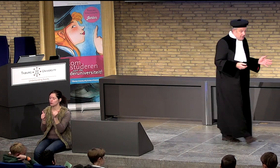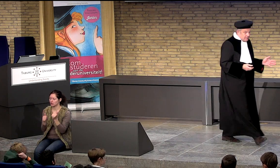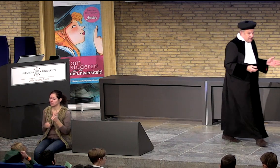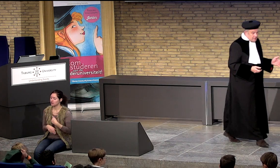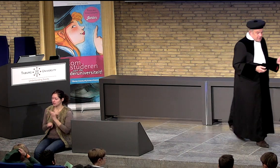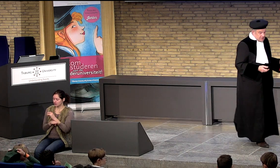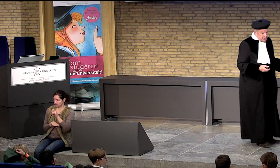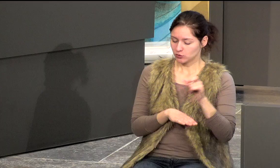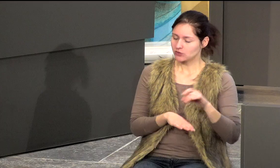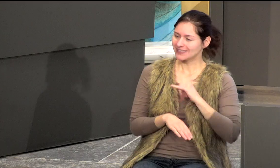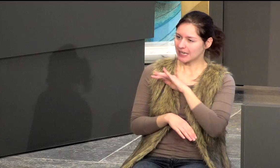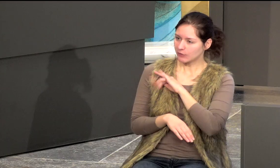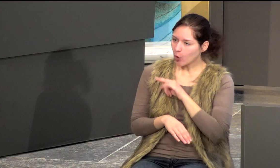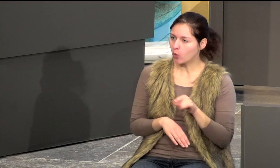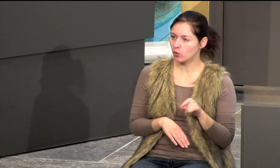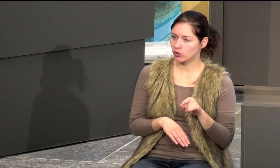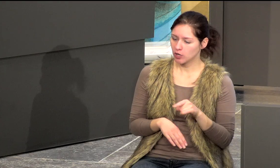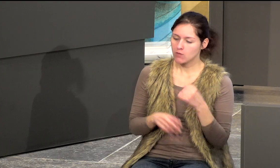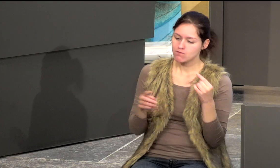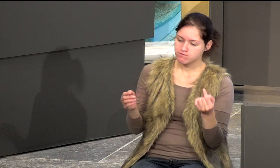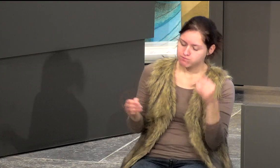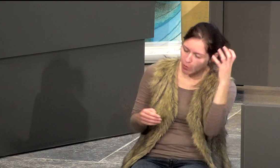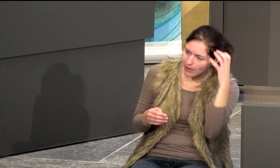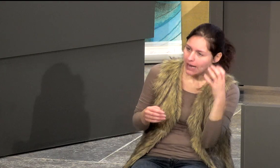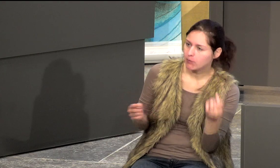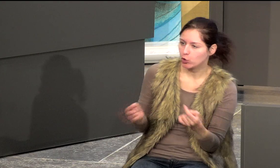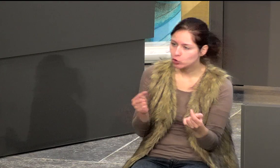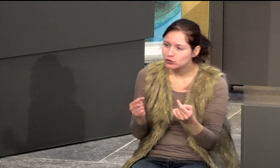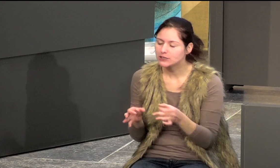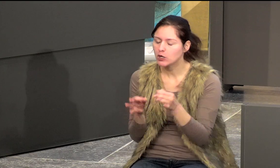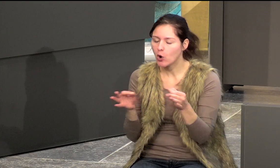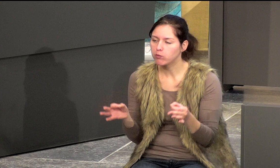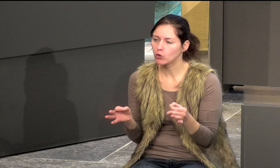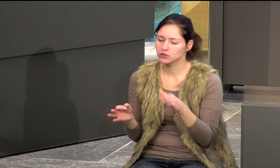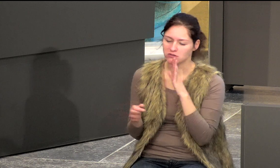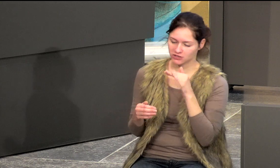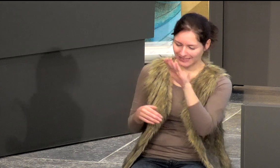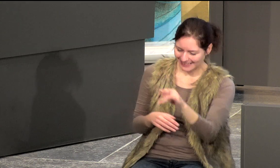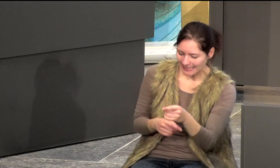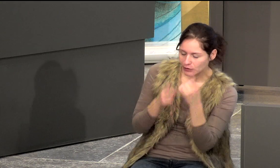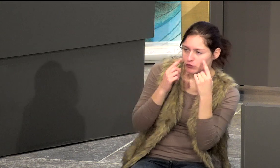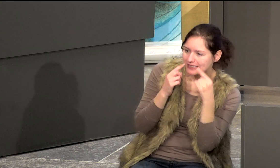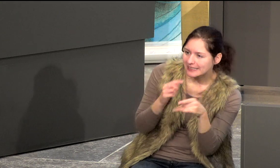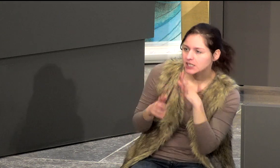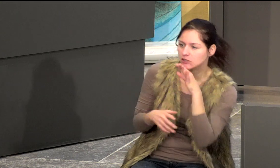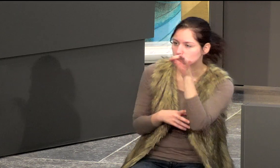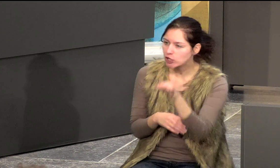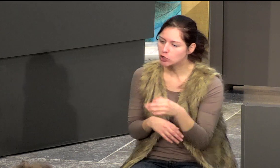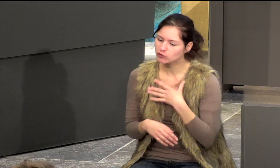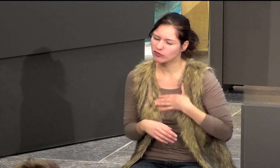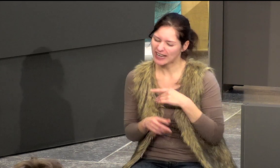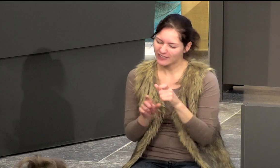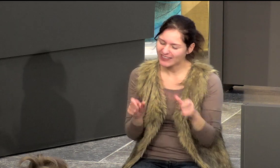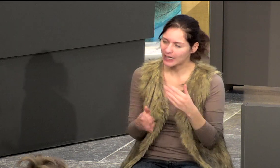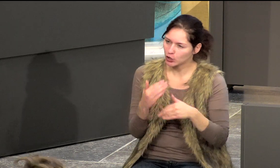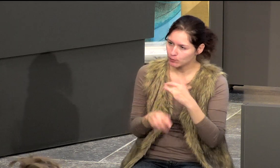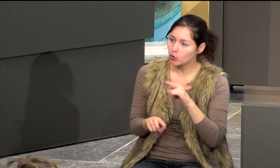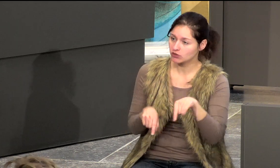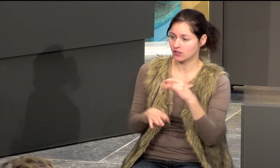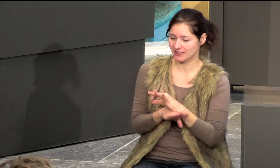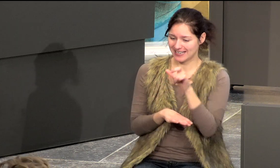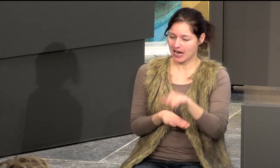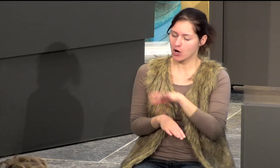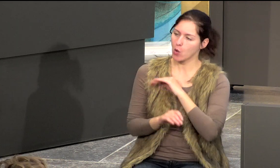tussen kinderen. Als een kind gepest wordt, als er ruzies zijn, als een kind verdrietig is, als er vervelende dingen thuis gebeurd zijn, dan zijn die leraren ook